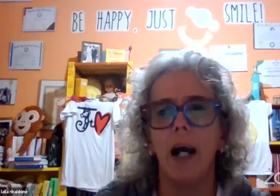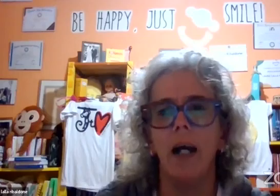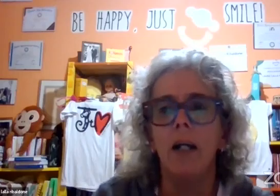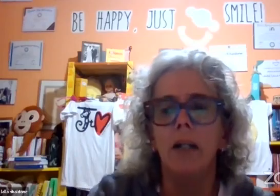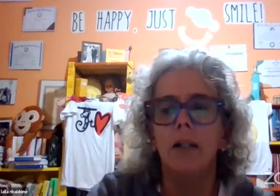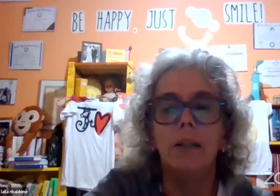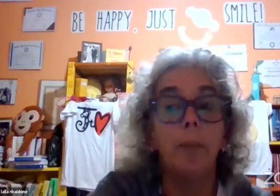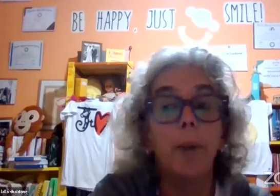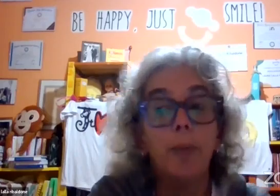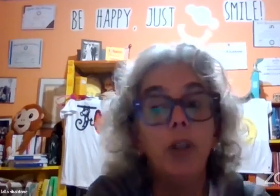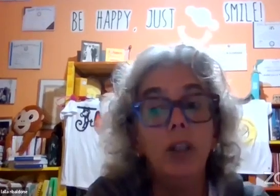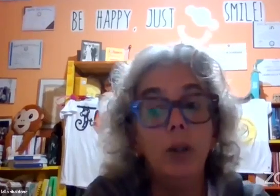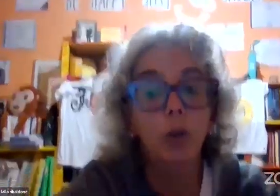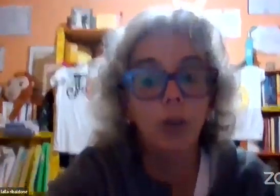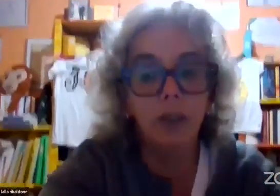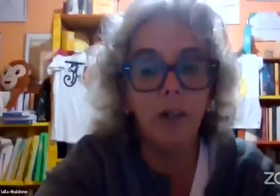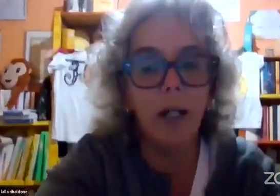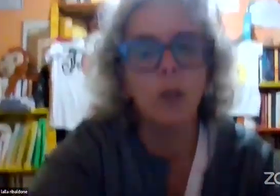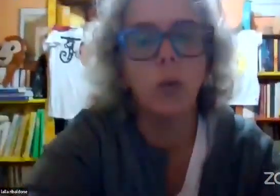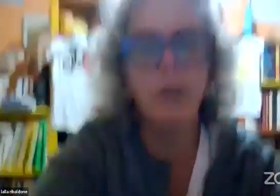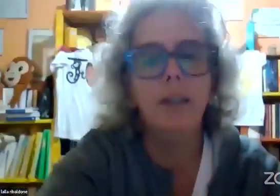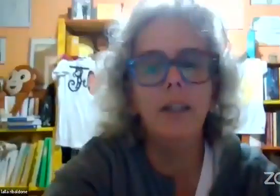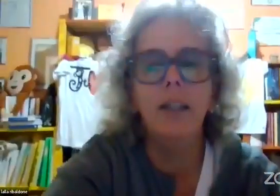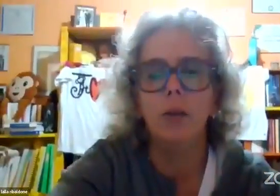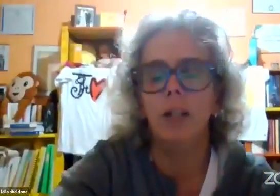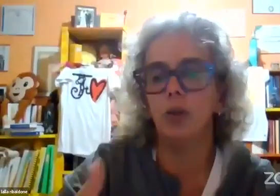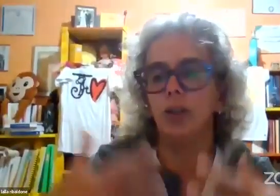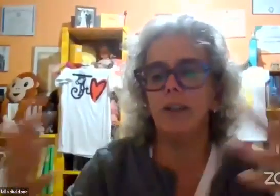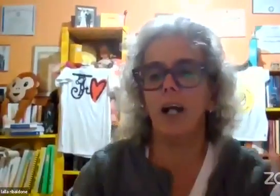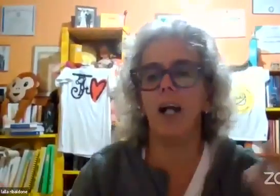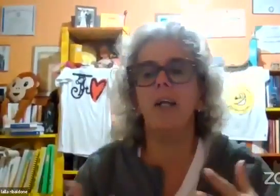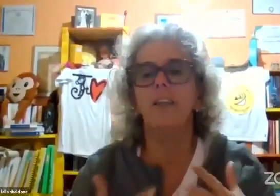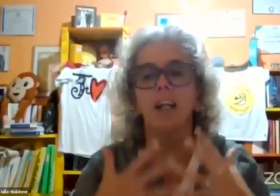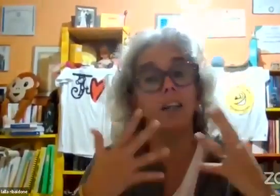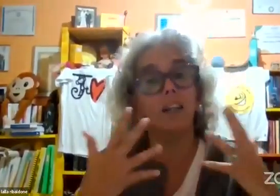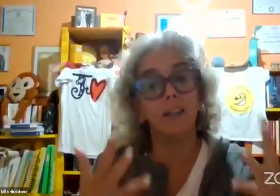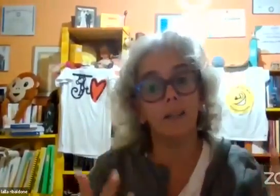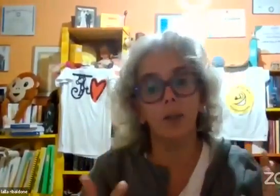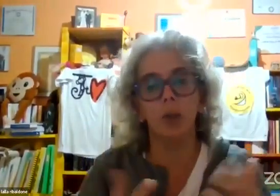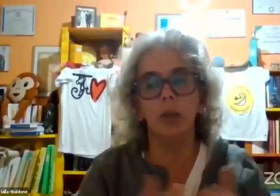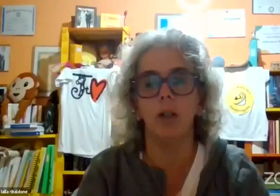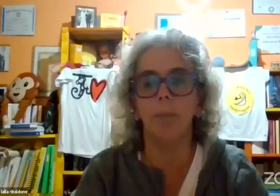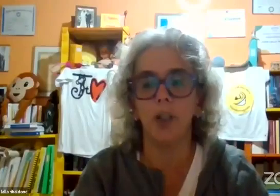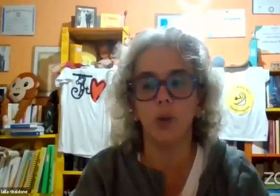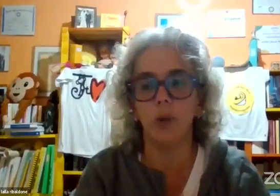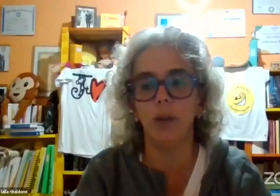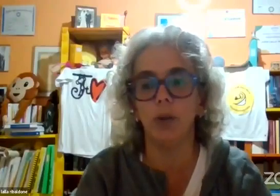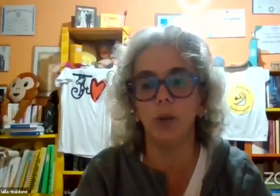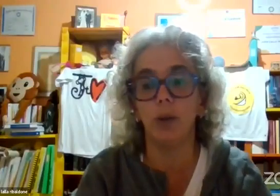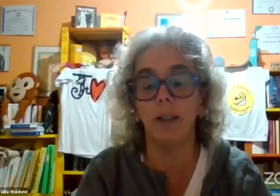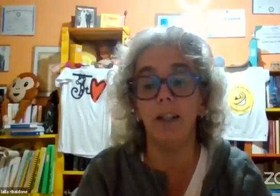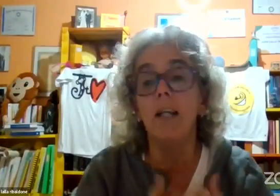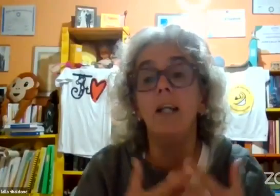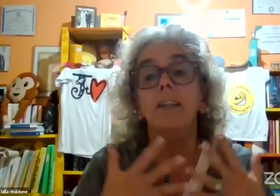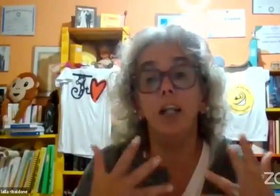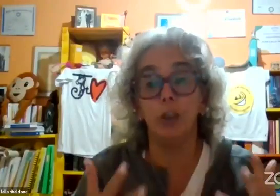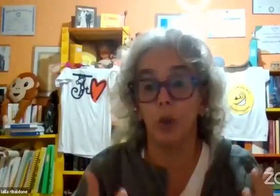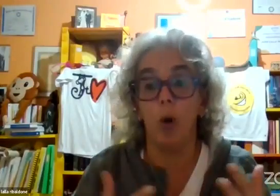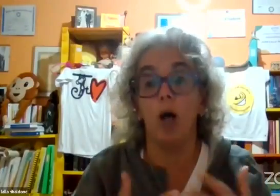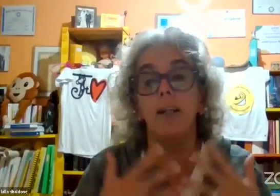società sempre più inclusiva, quindi nella società, nelle relazioni con le persone sorde, nelle scuole,